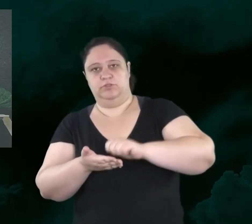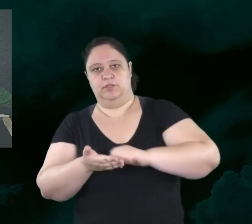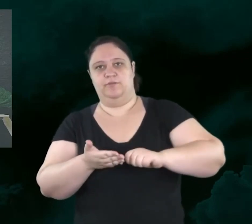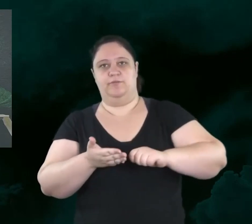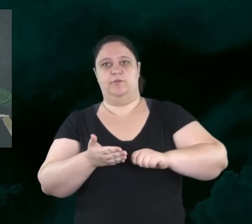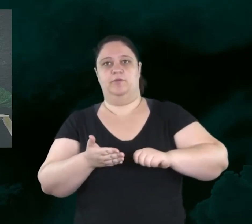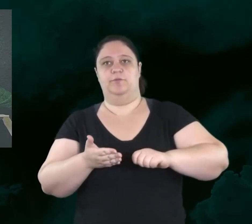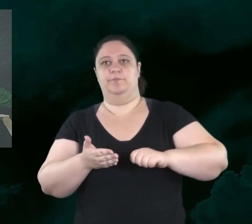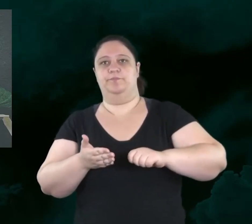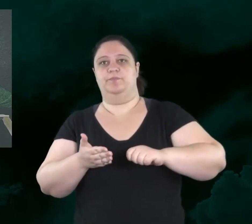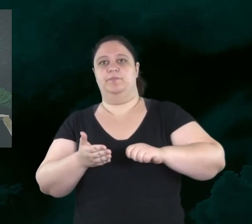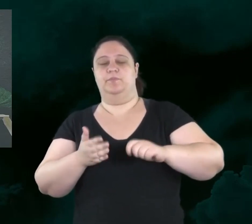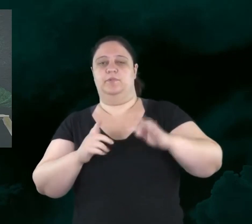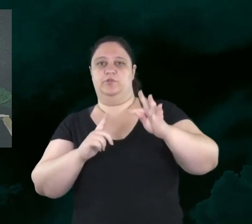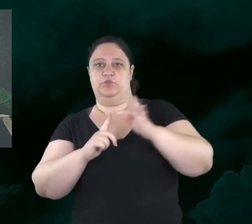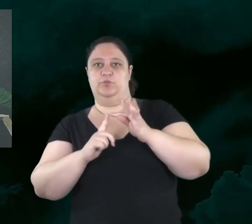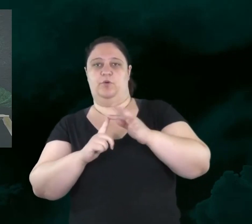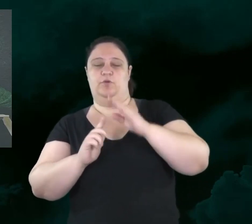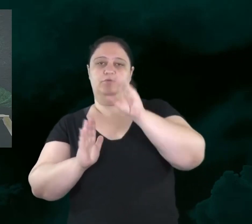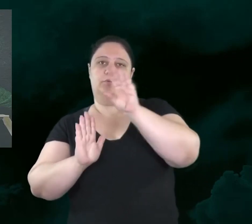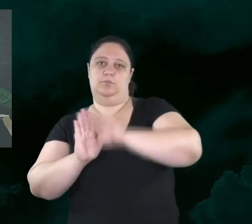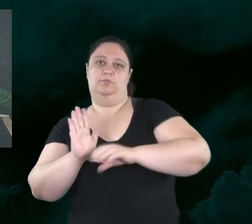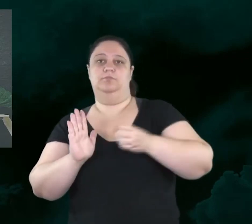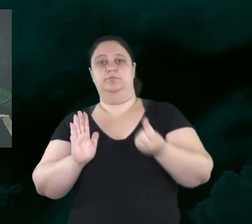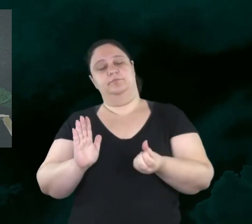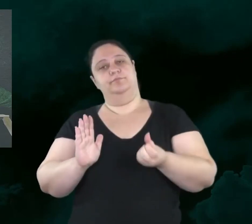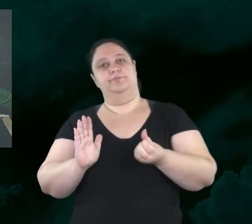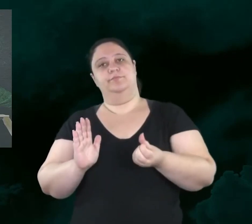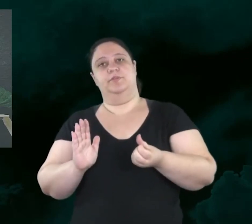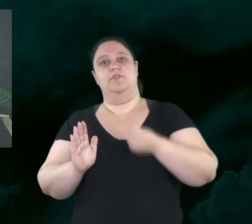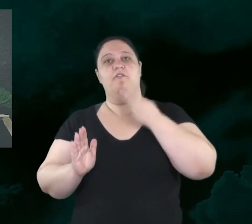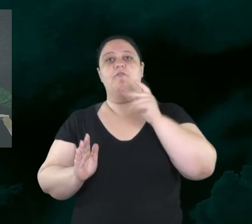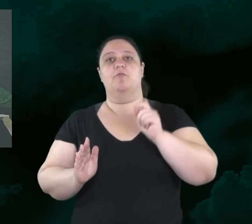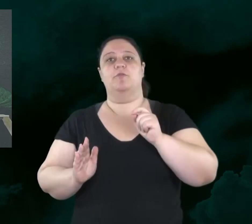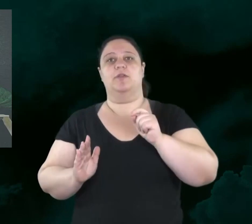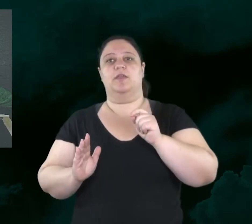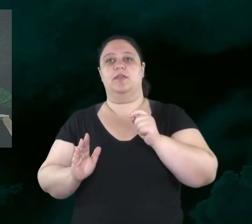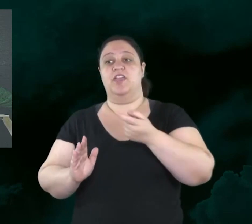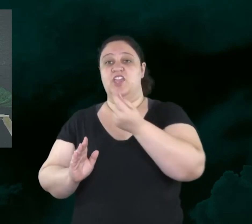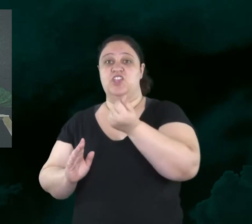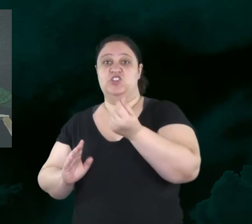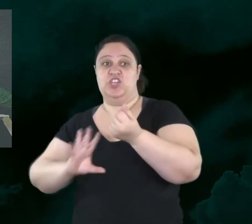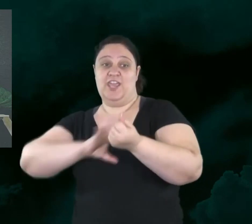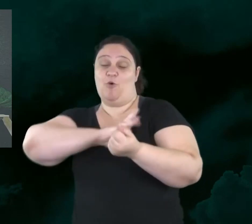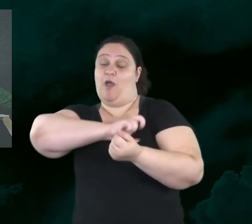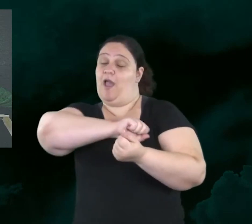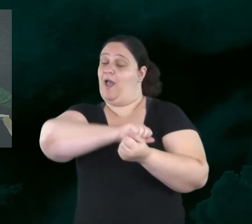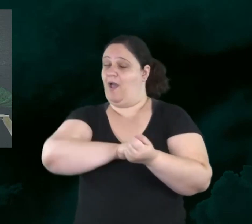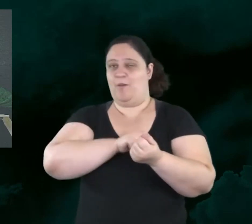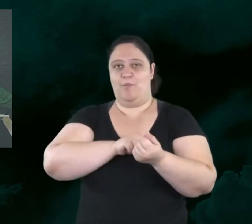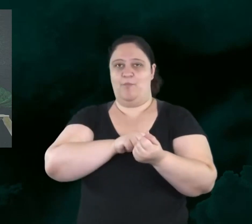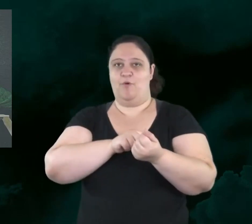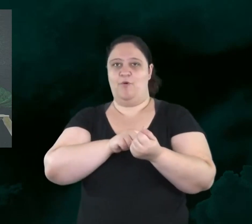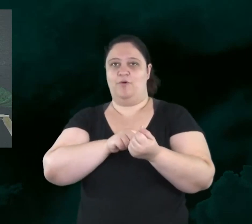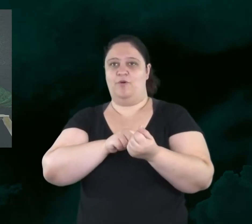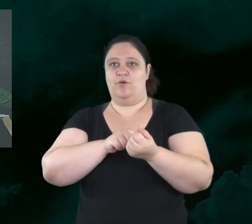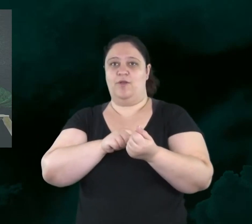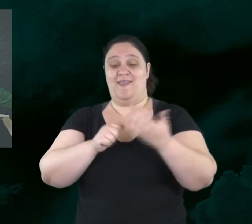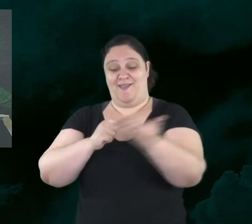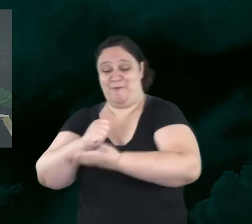6. Ele disse que o amor ao dinheiro é a raiz de todos os